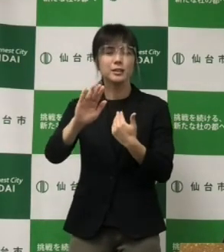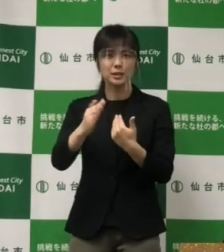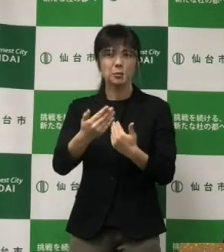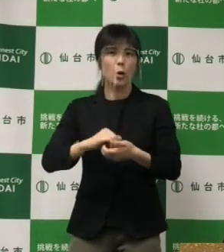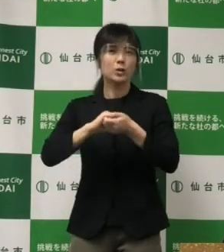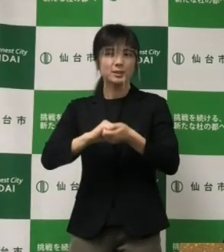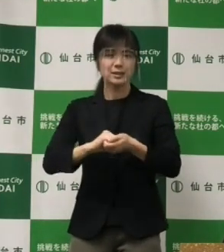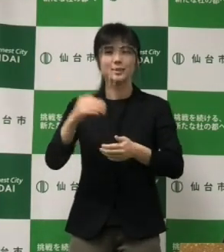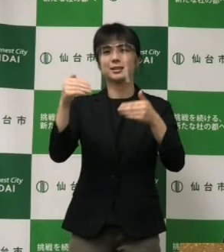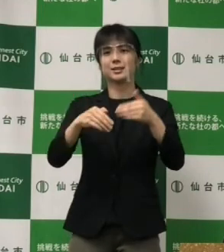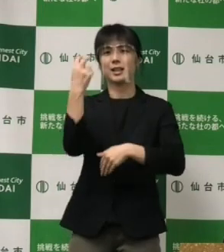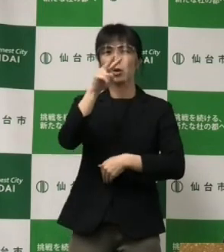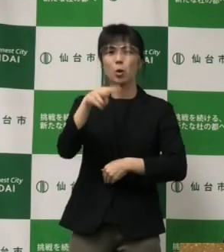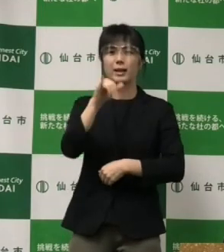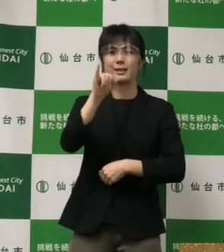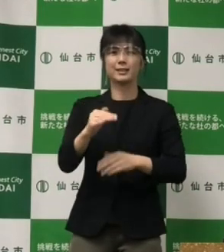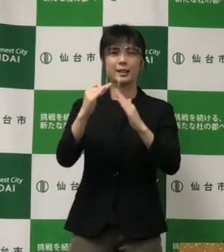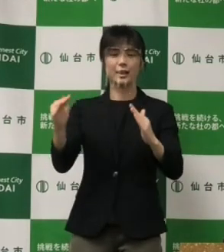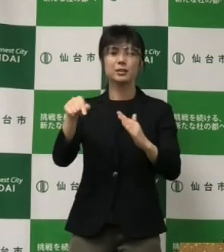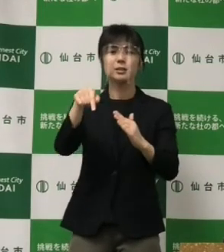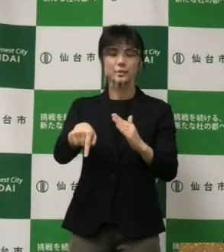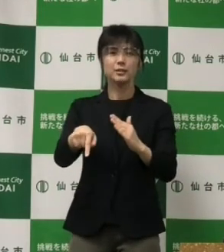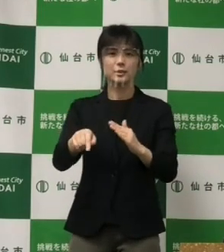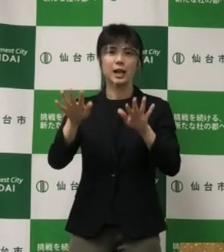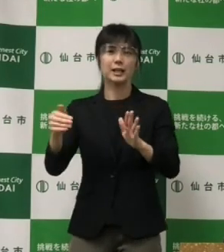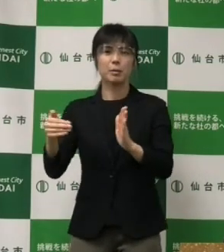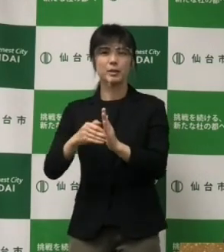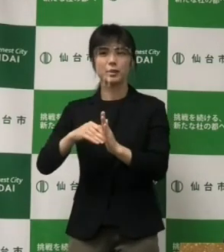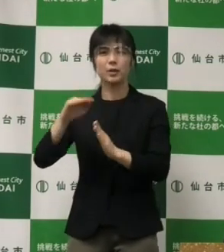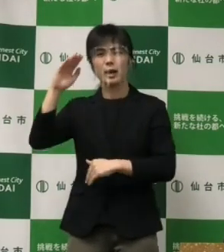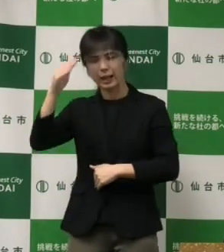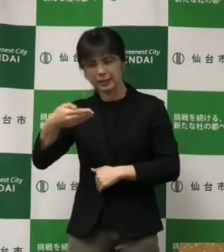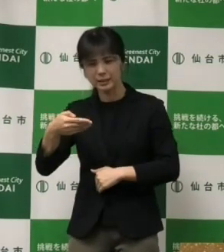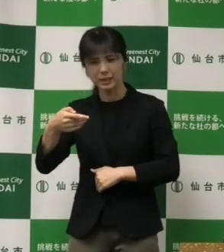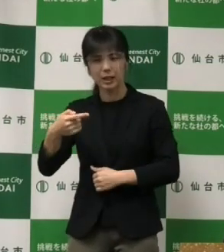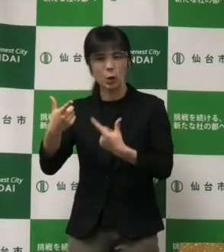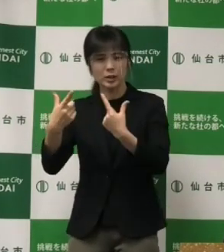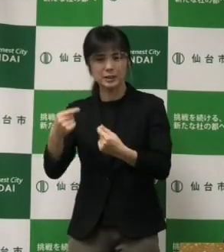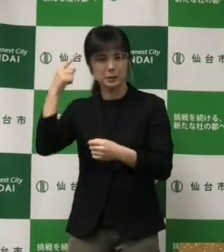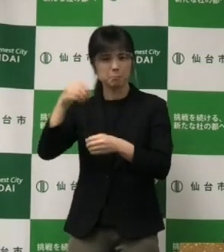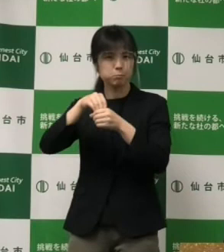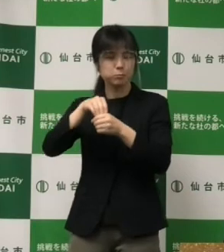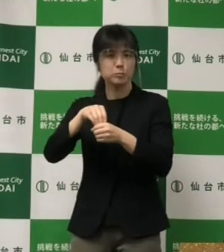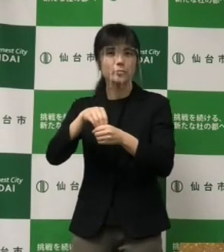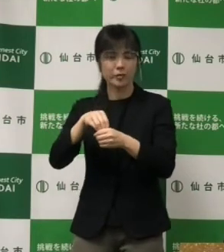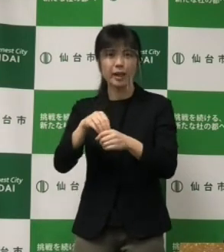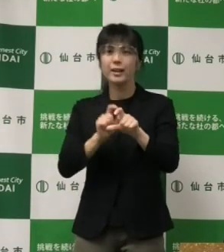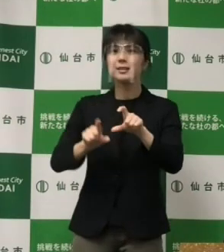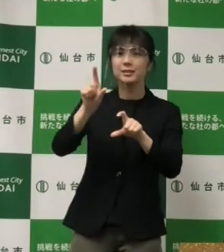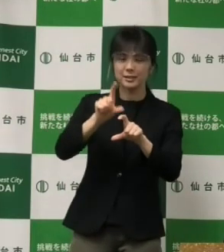選挙管理委員会においてはですね、これまでの反省を踏まえた上で、さら